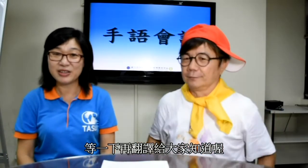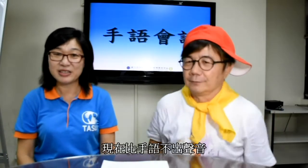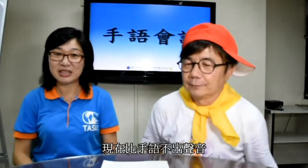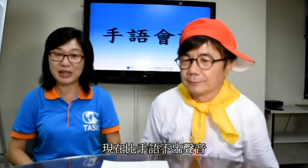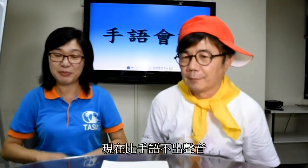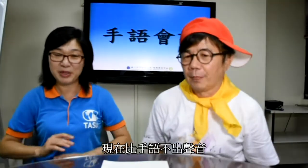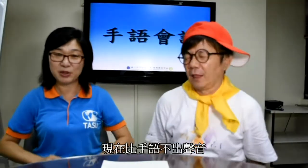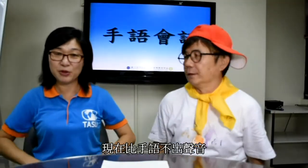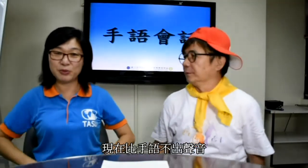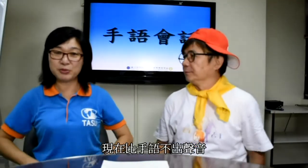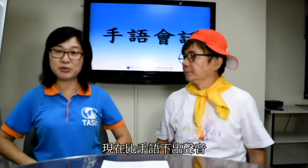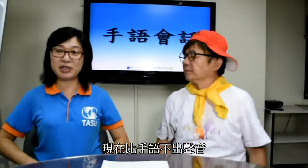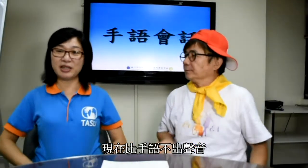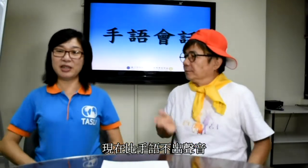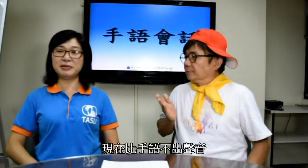现在比手语不出声音。